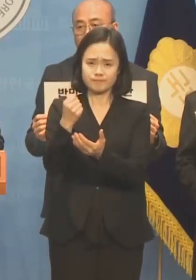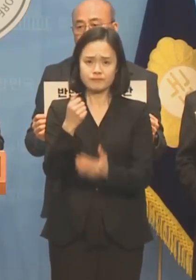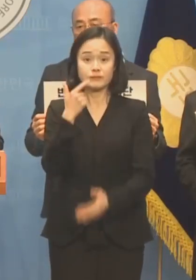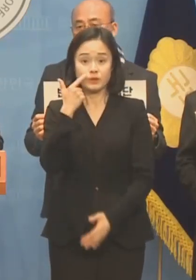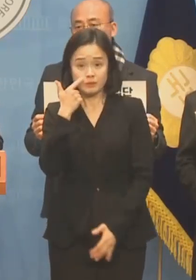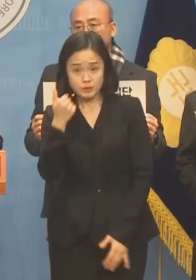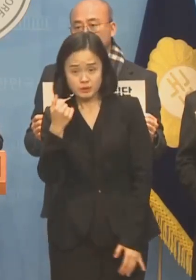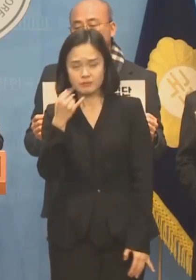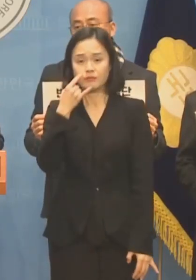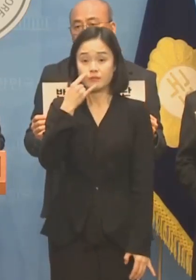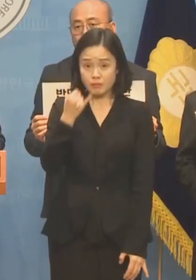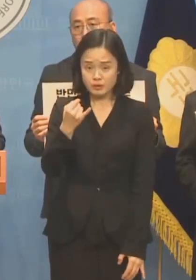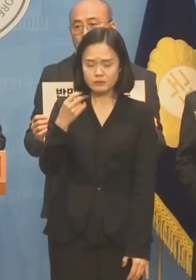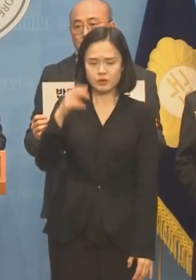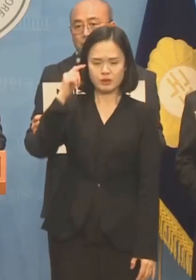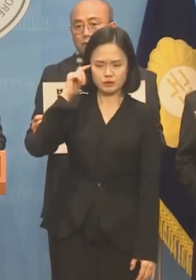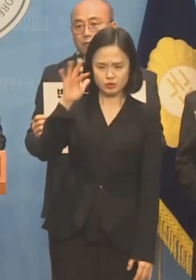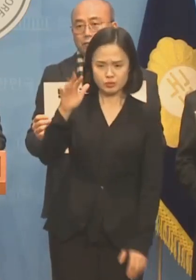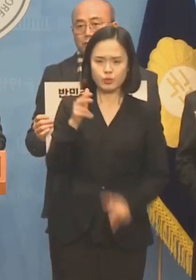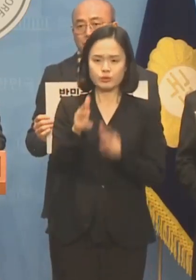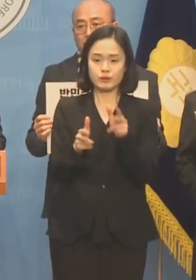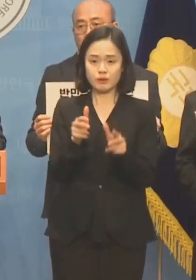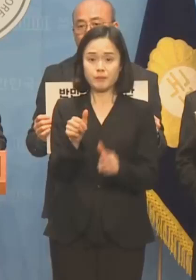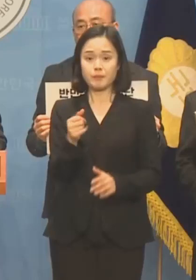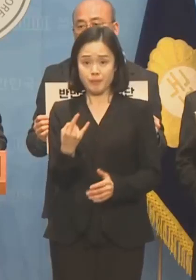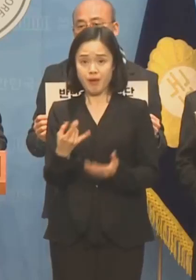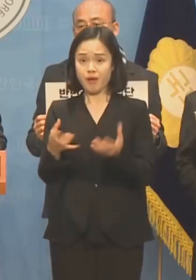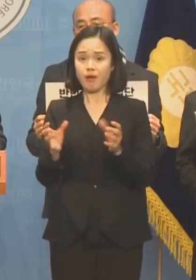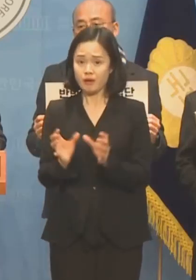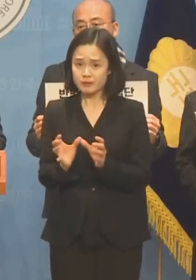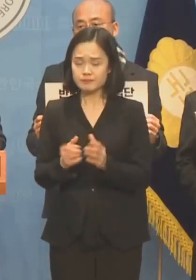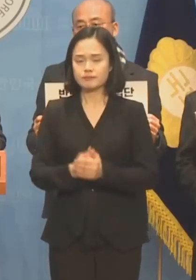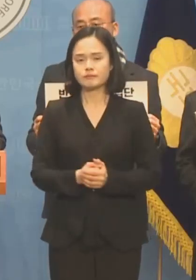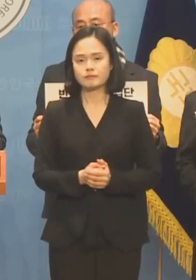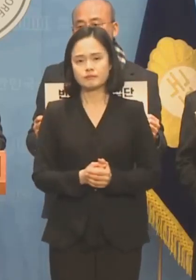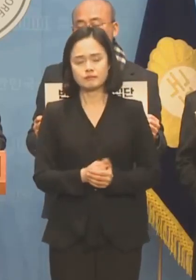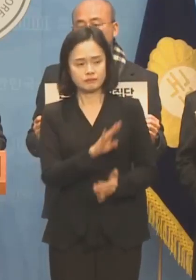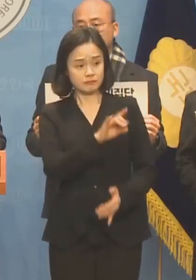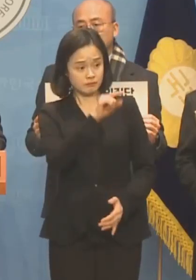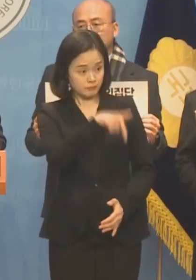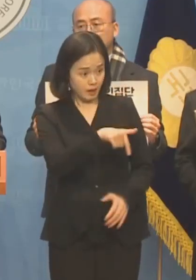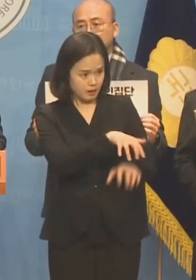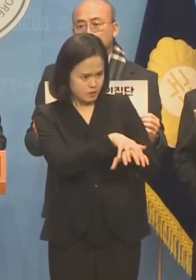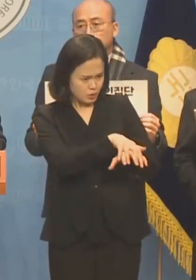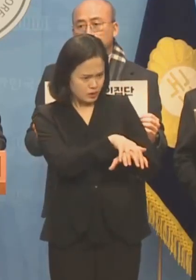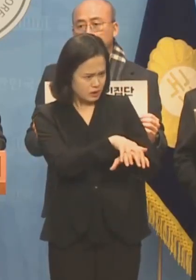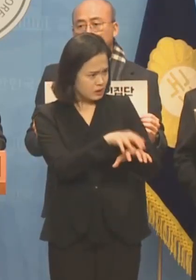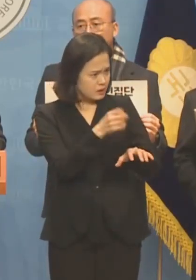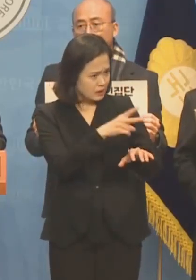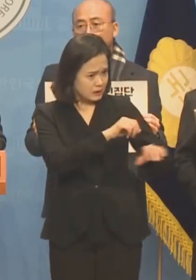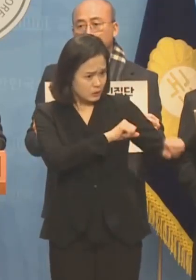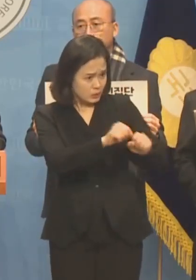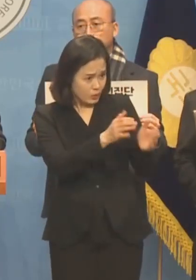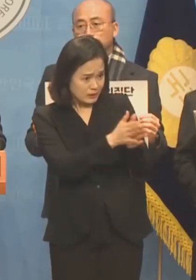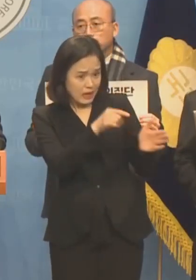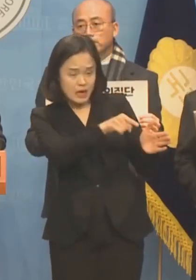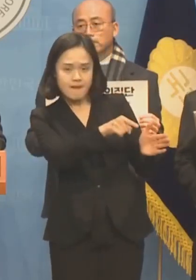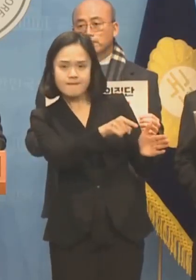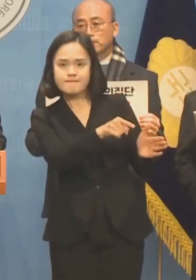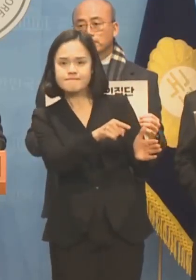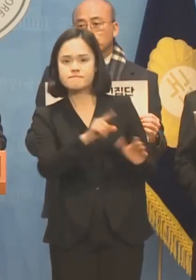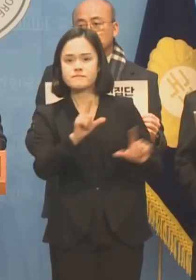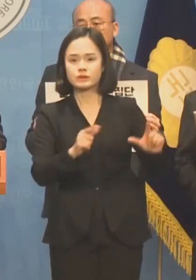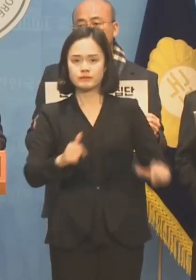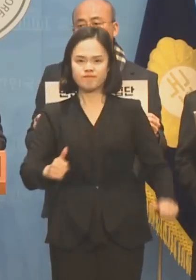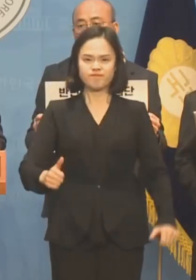그 추모사업회가 백골단이 다시 부활되는 지금의 시대를 분노하면서 국민 여러분께